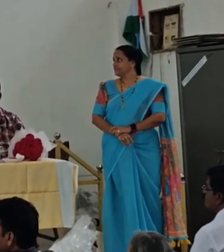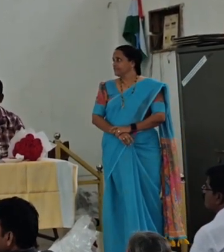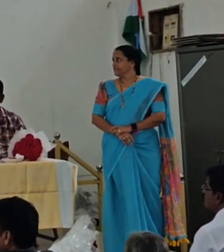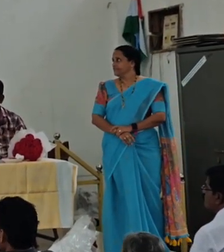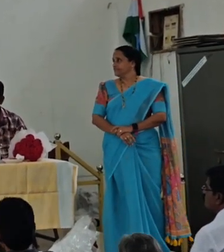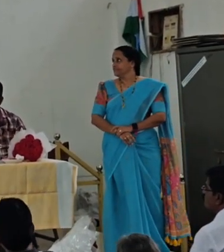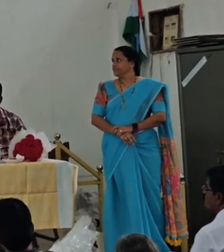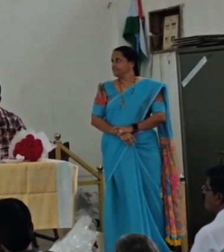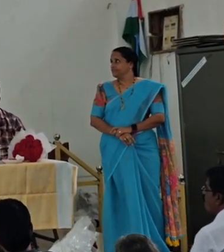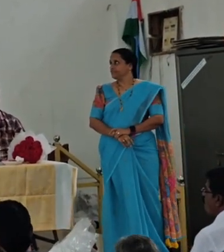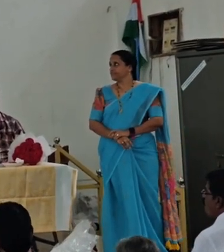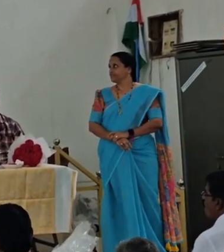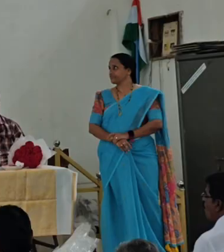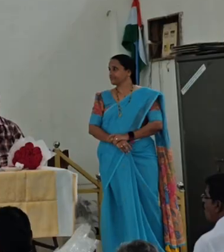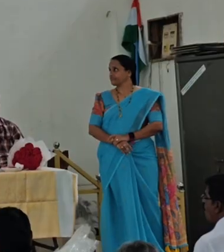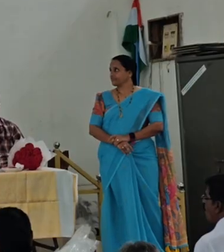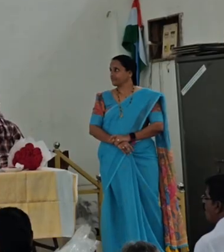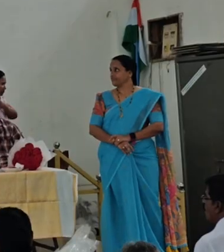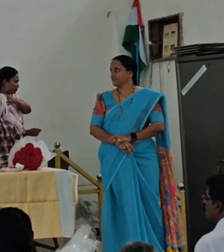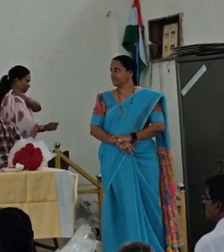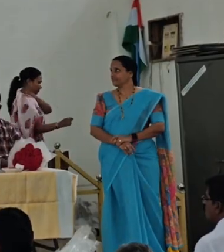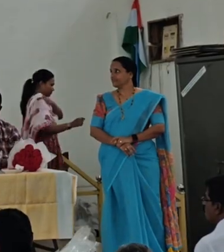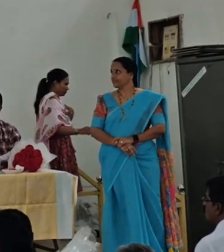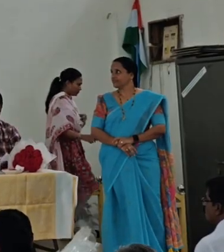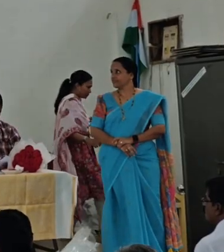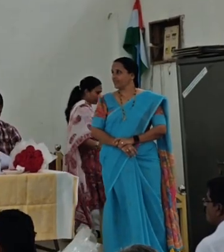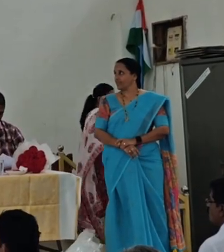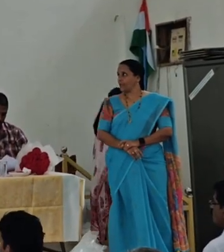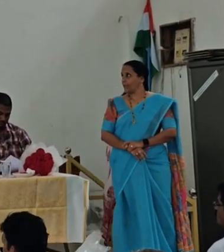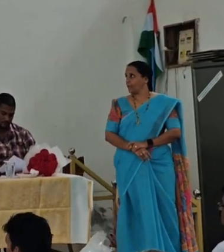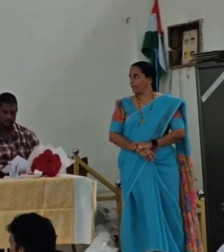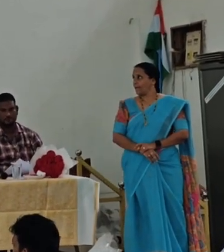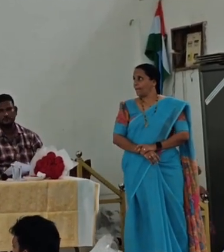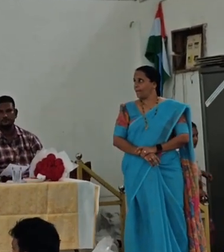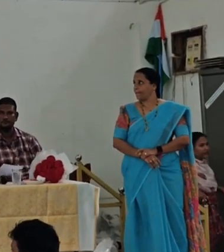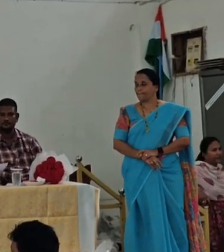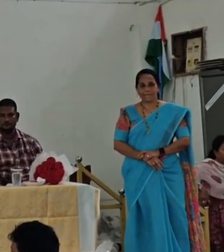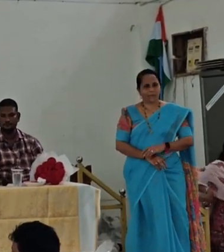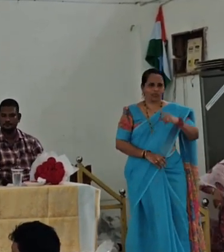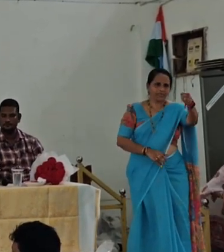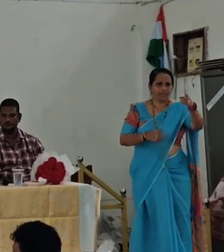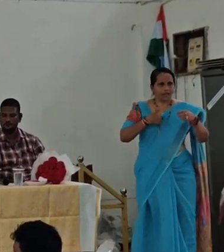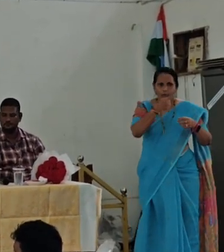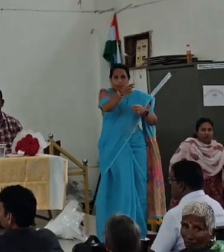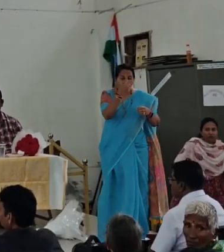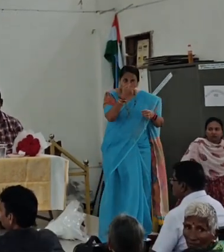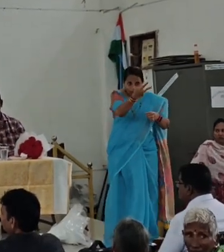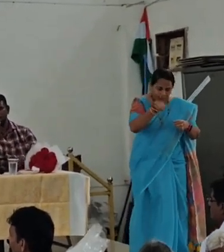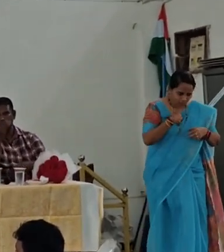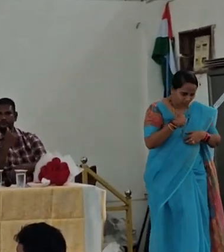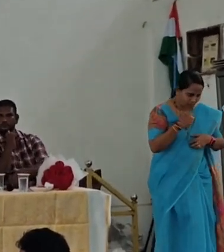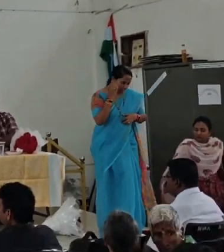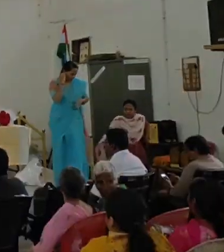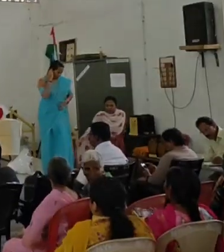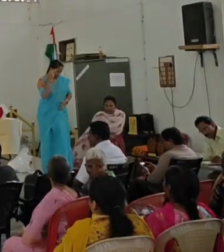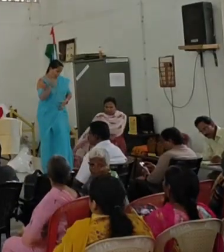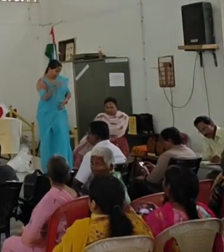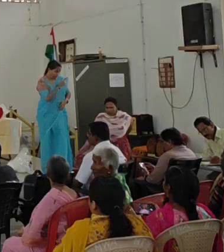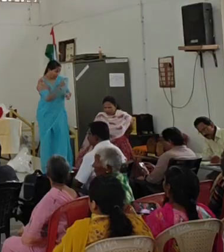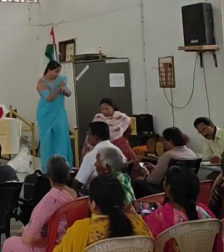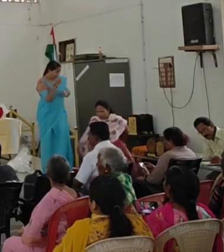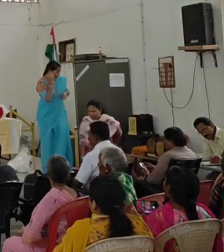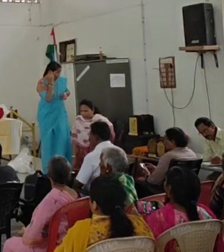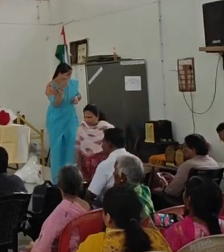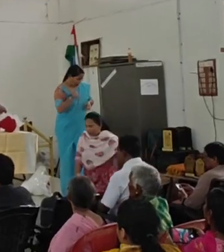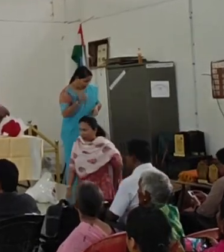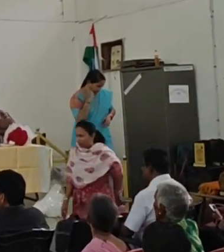makes difference between other person and you are able to communicate the message or